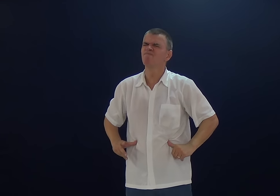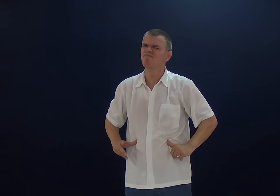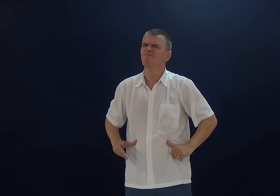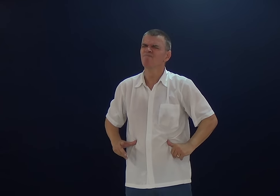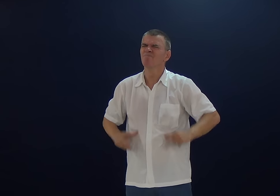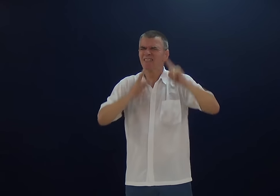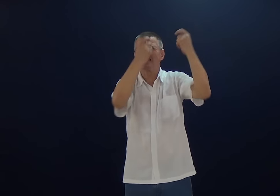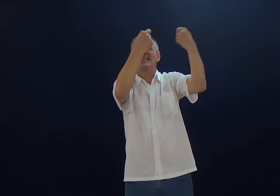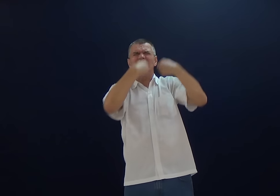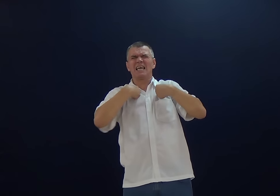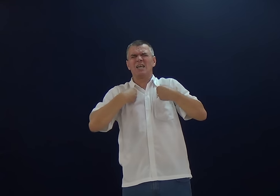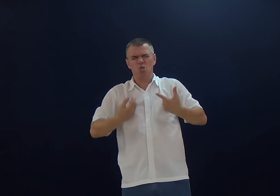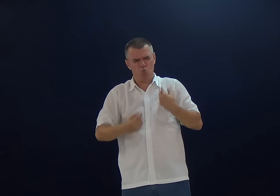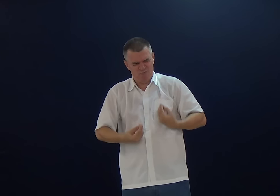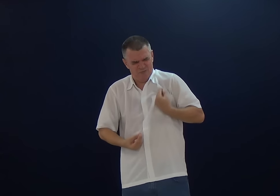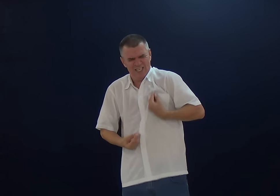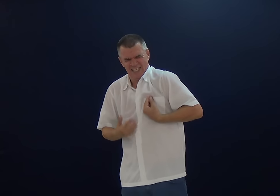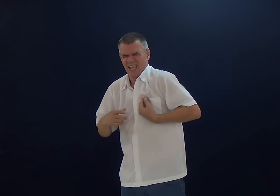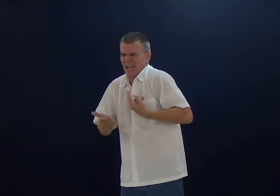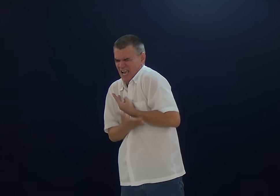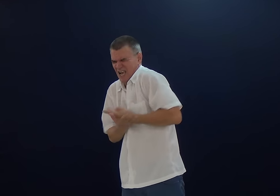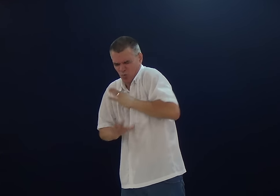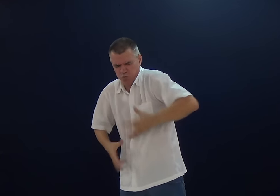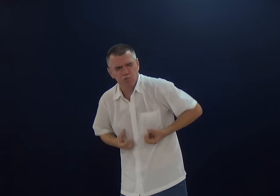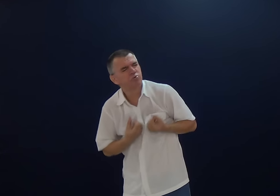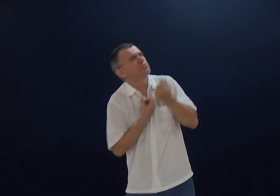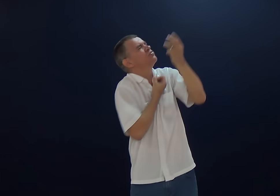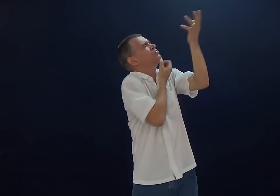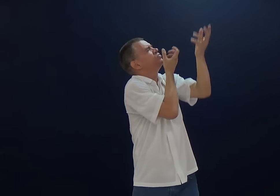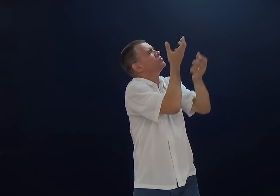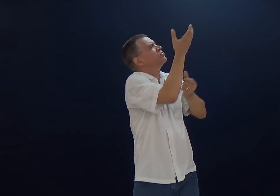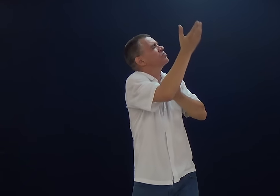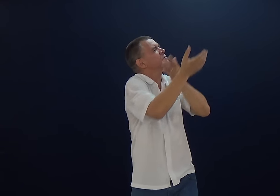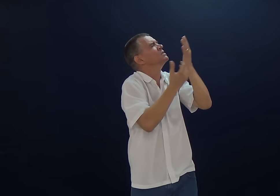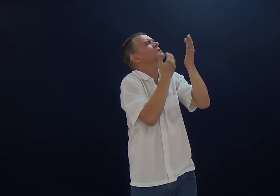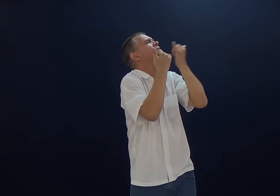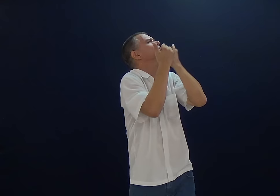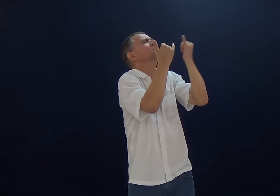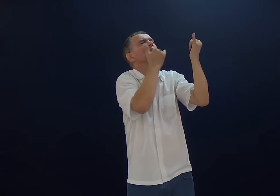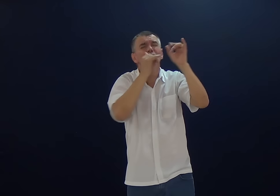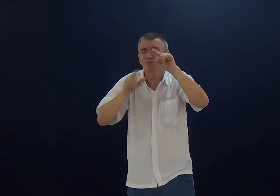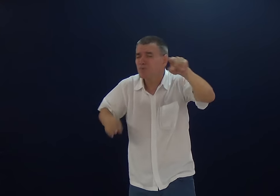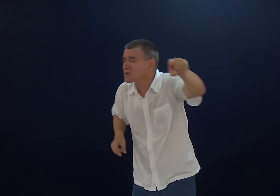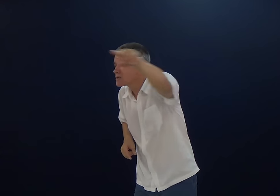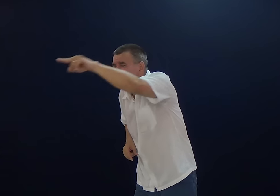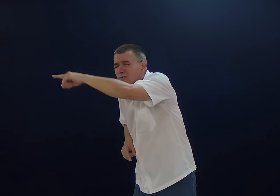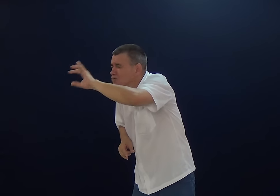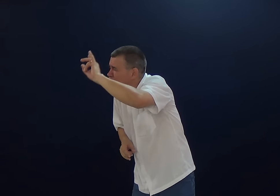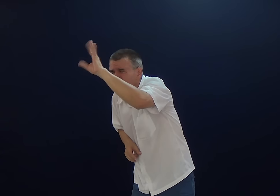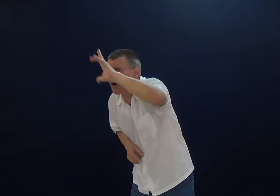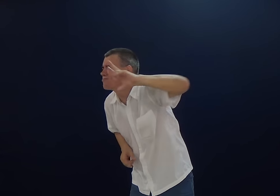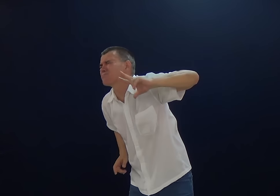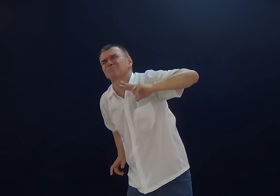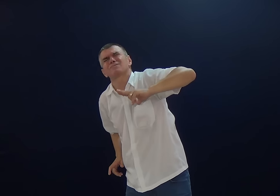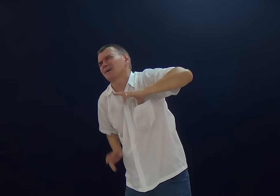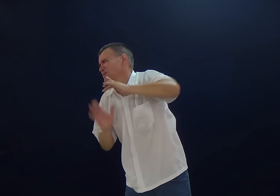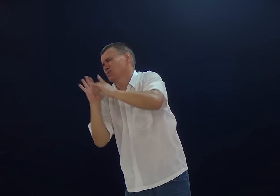armadura e quando essas setas forem lançadas na direção do nosso coração que cada um de nós consiga